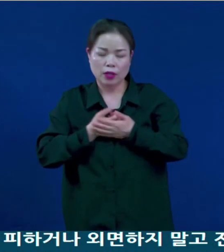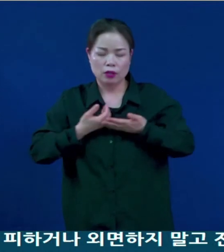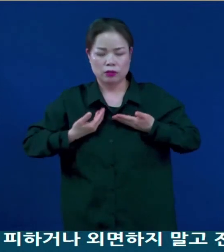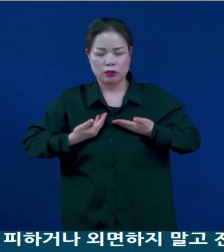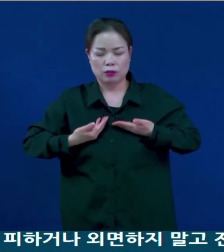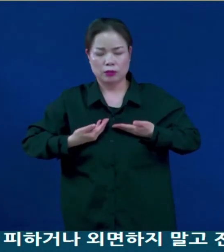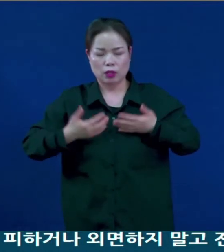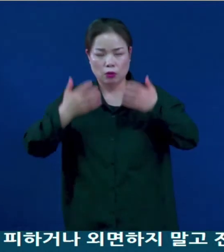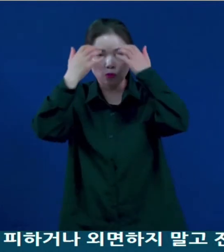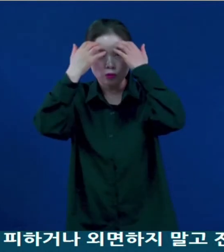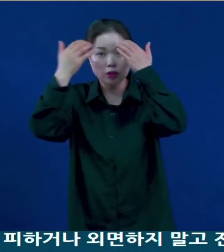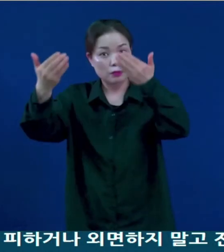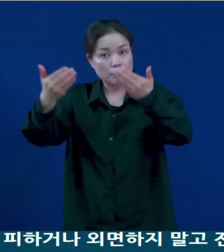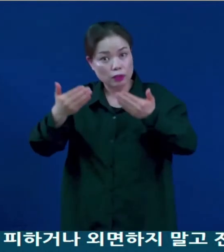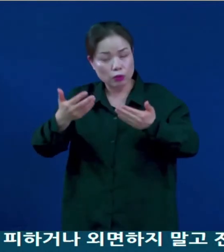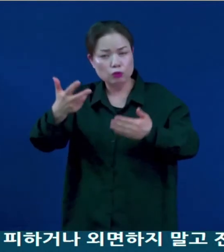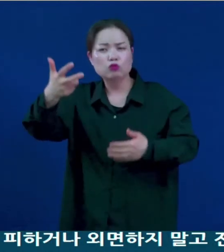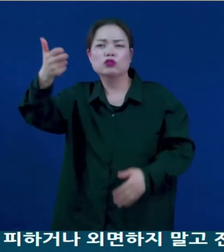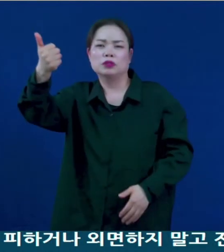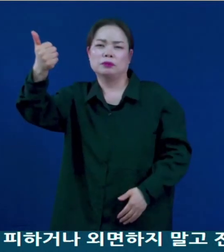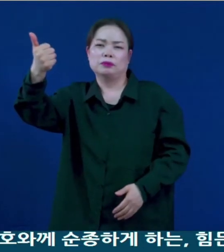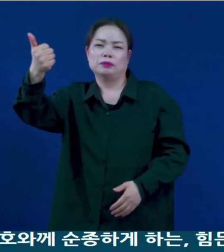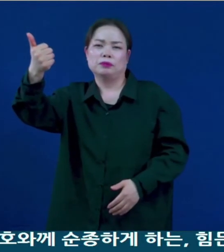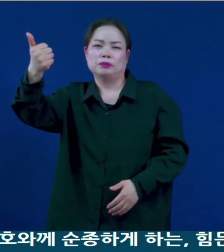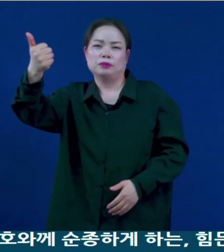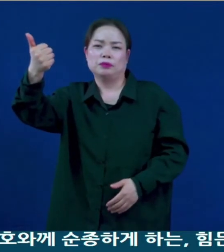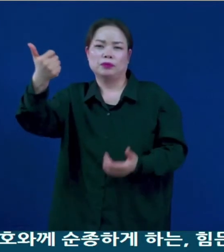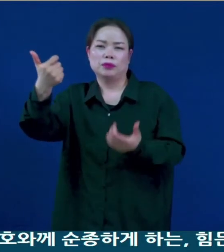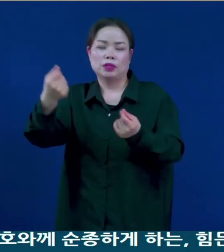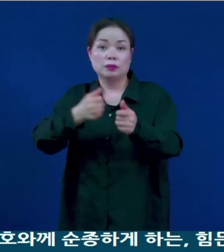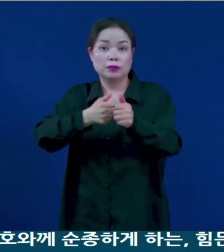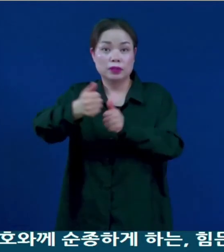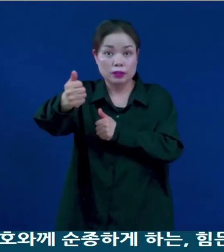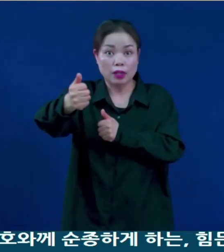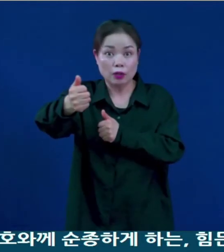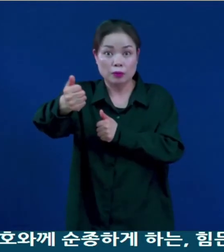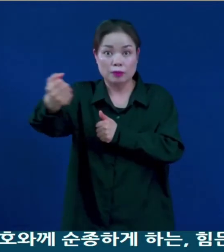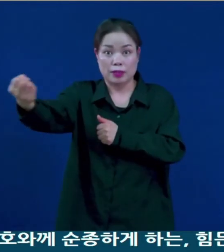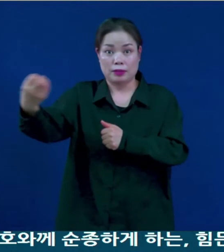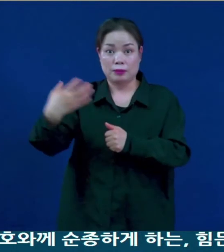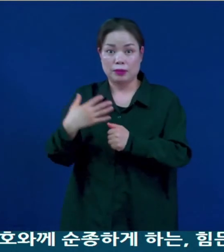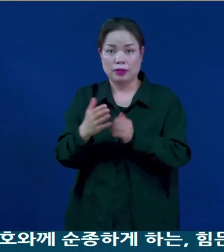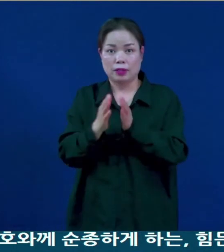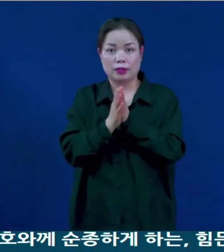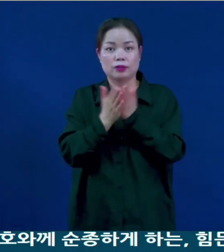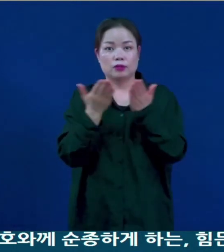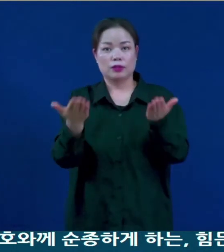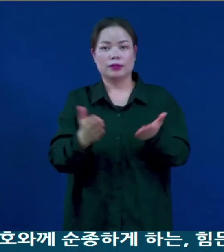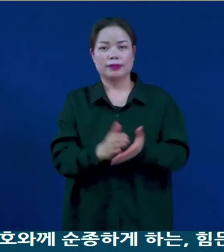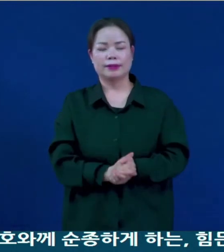고난을 받으며 주님처럼 승리하라고 하십니다. 기도하겠습니다.